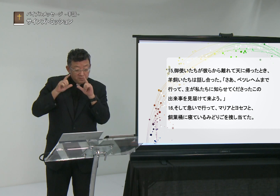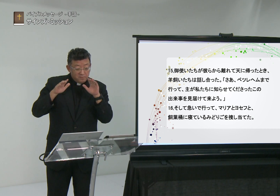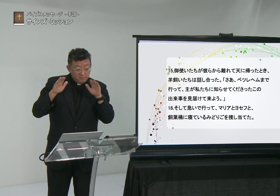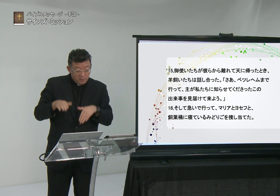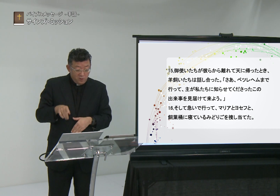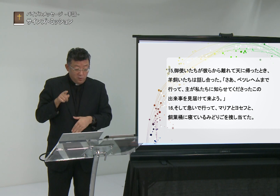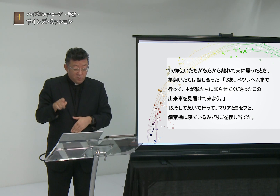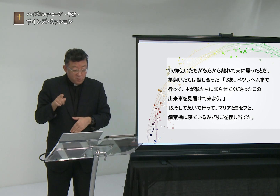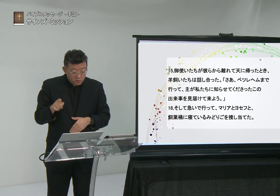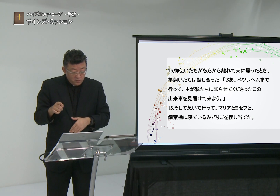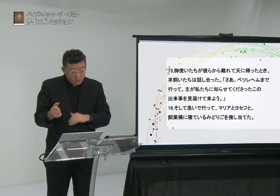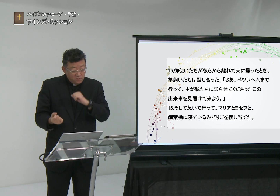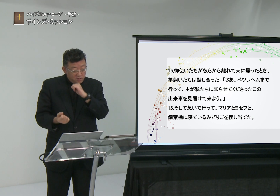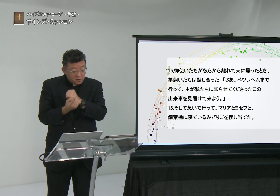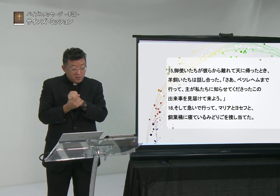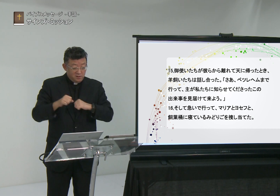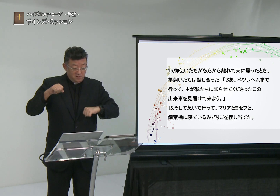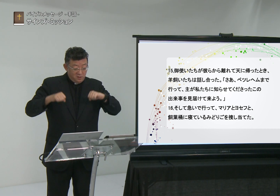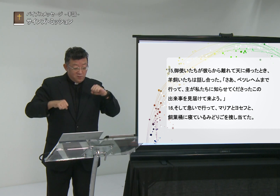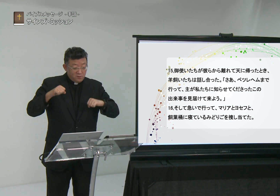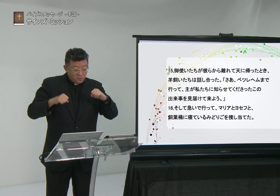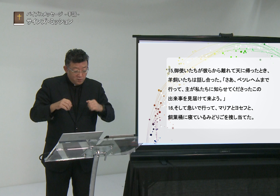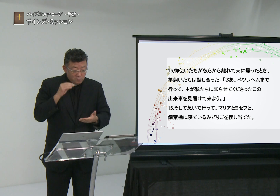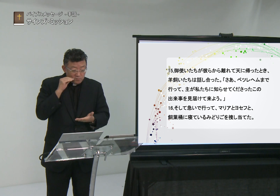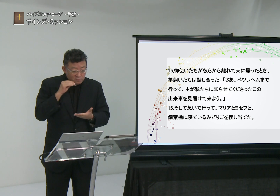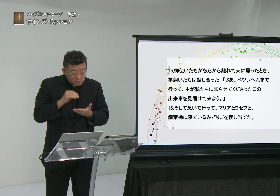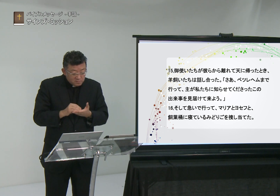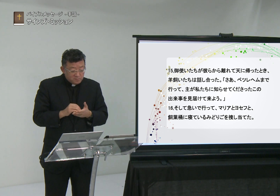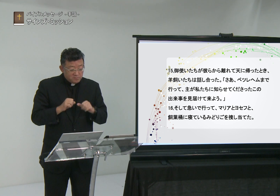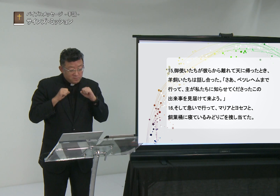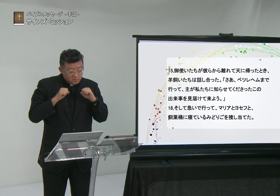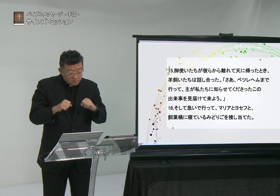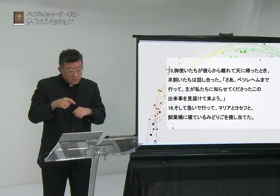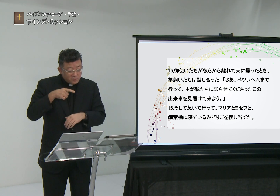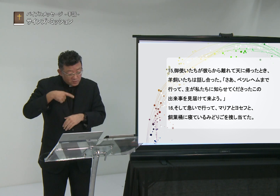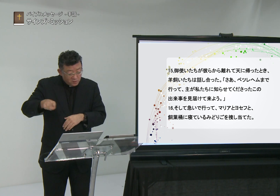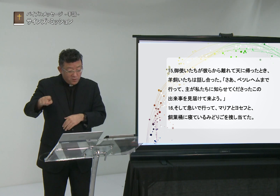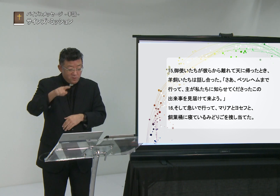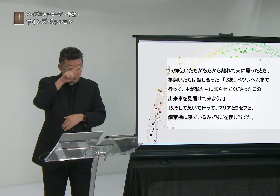知らせてくださったこの出来事を見届けてこよう